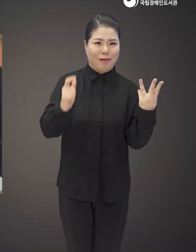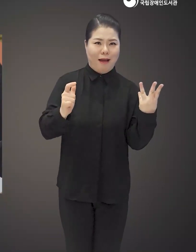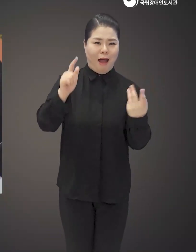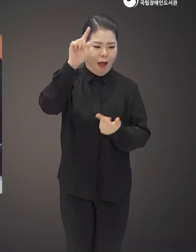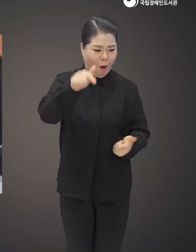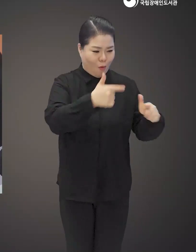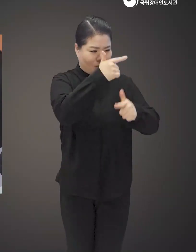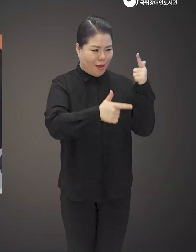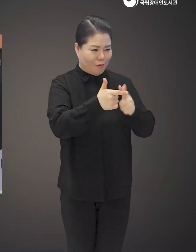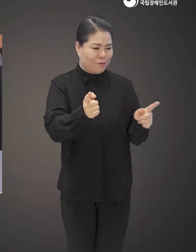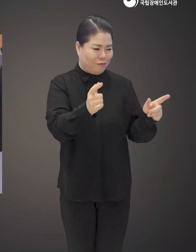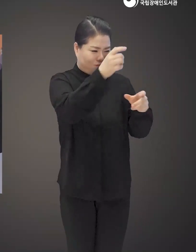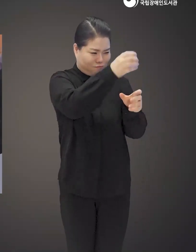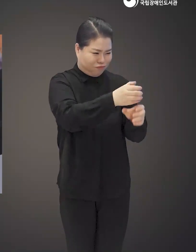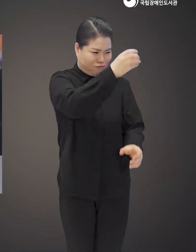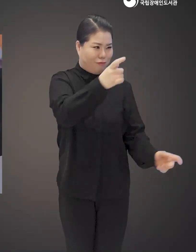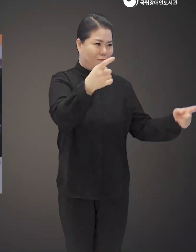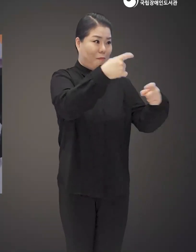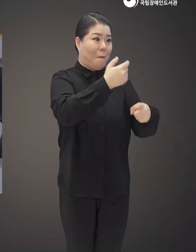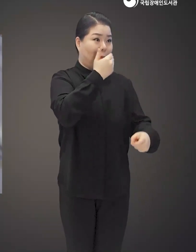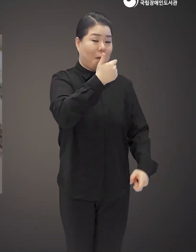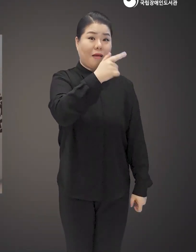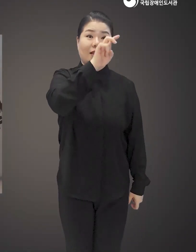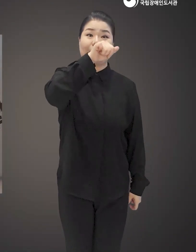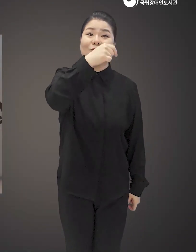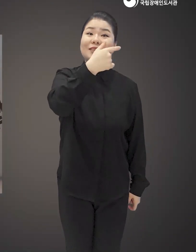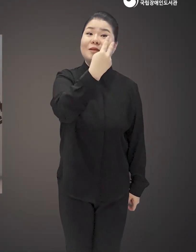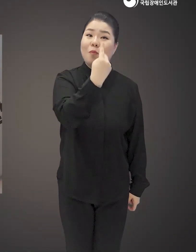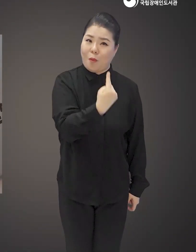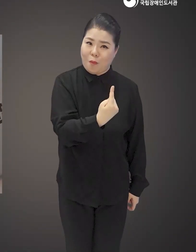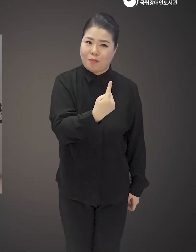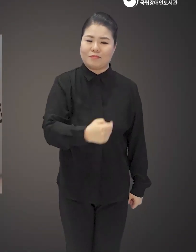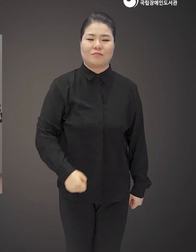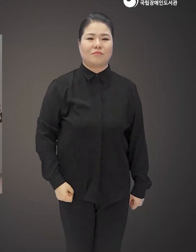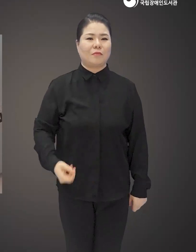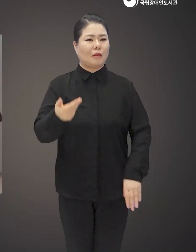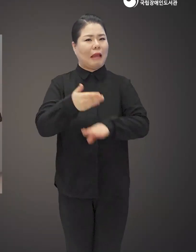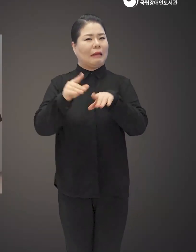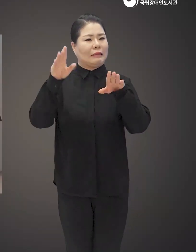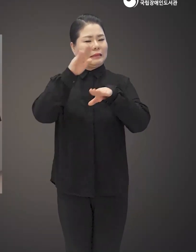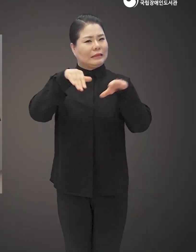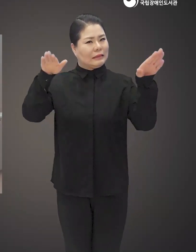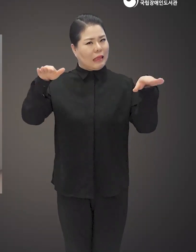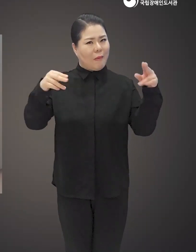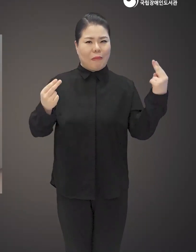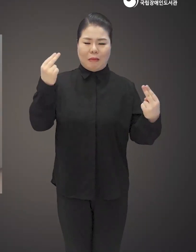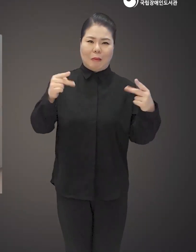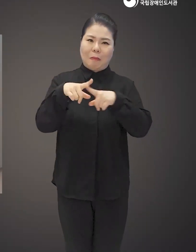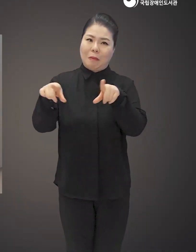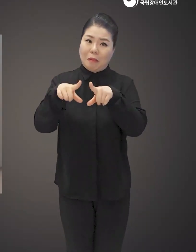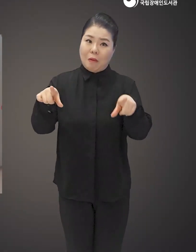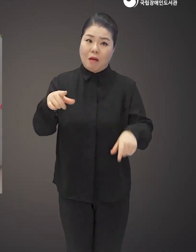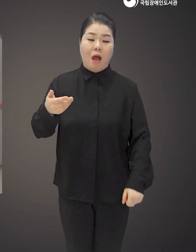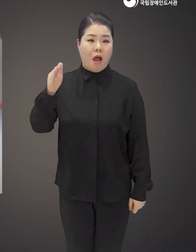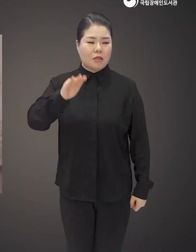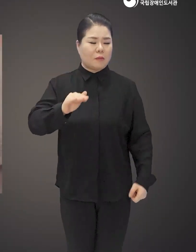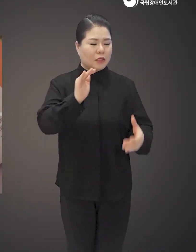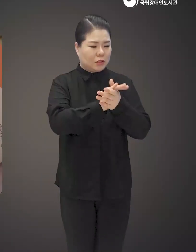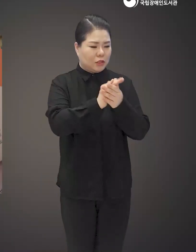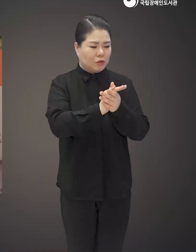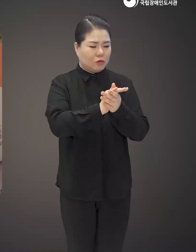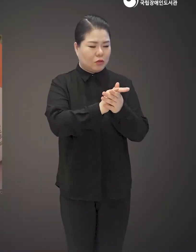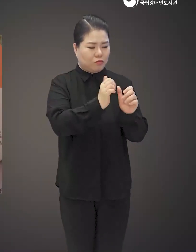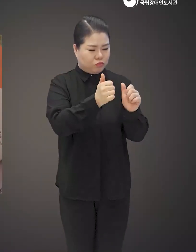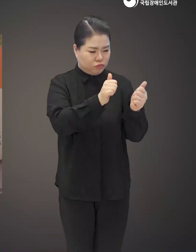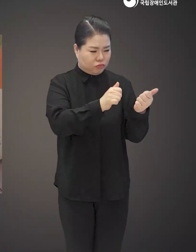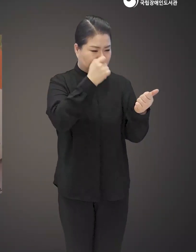나무에 매달려 있을 수 있는 나무늘보. 다른 새들보다 남다른 특징은 없지만 친구의 죽음을 슬퍼하기도,